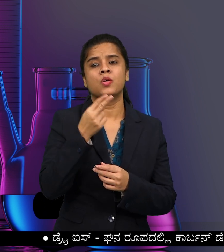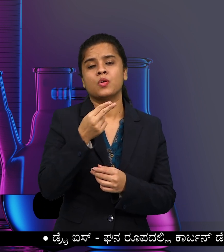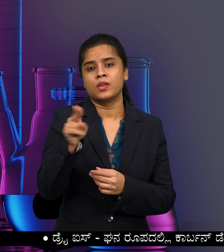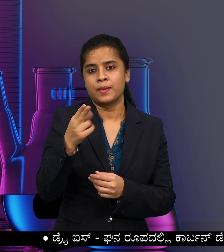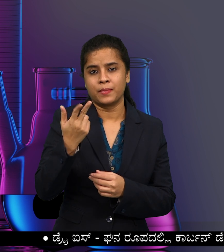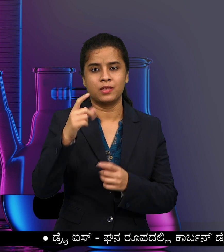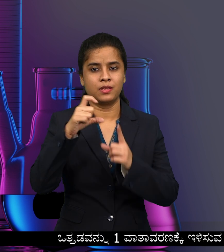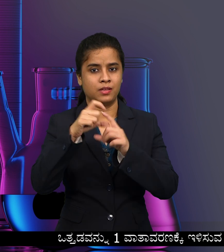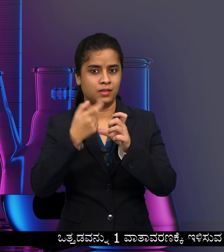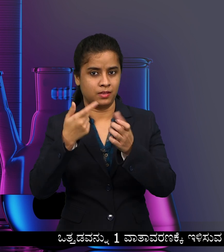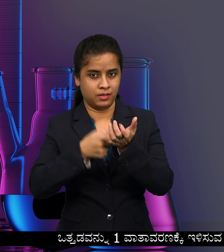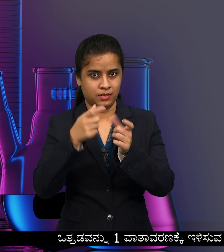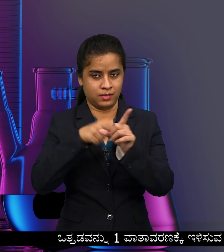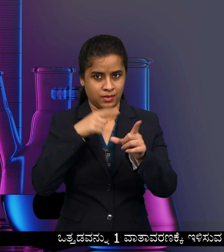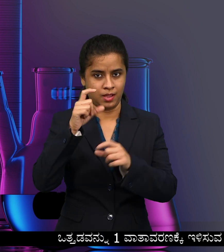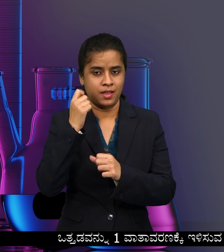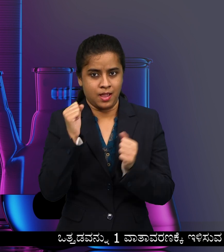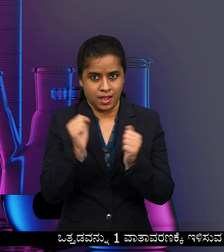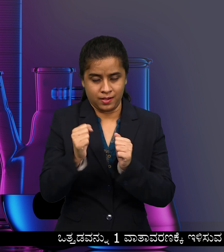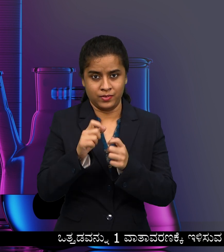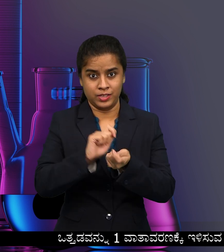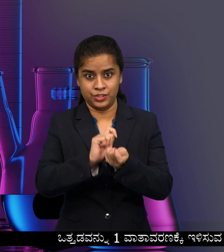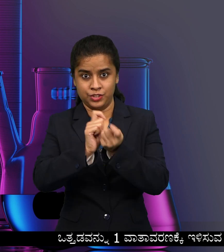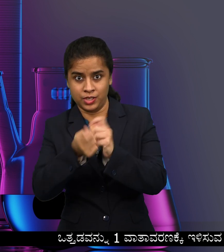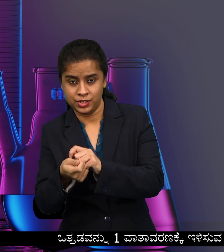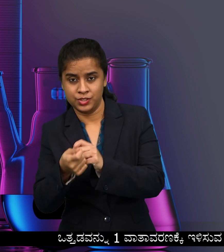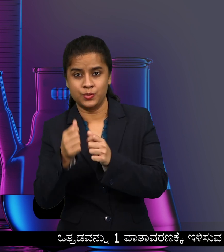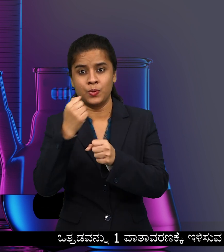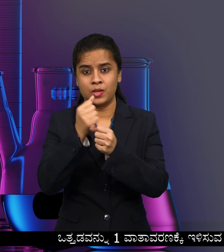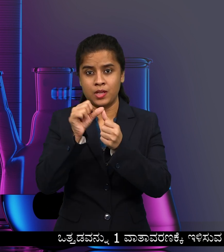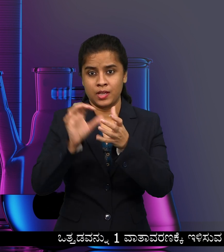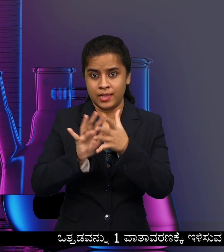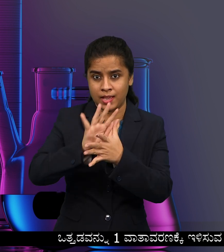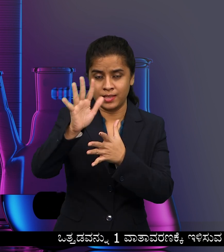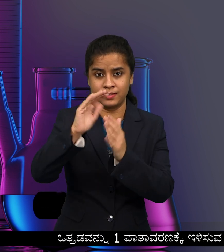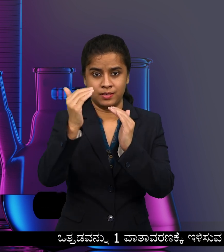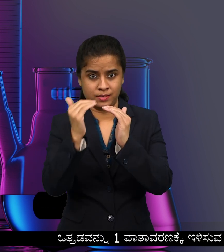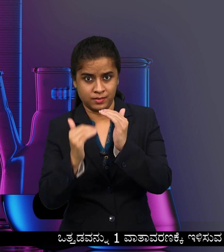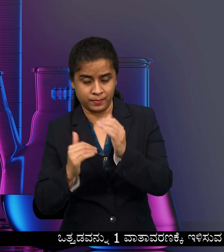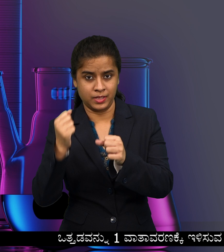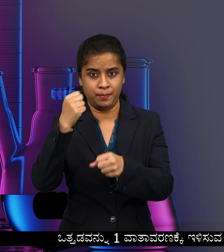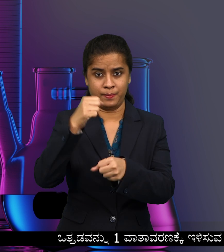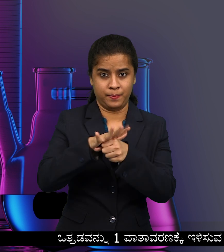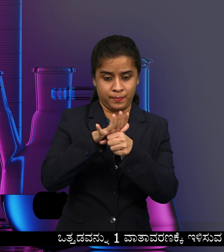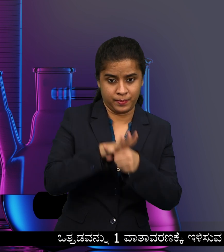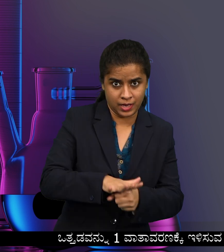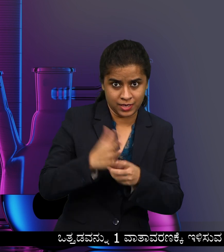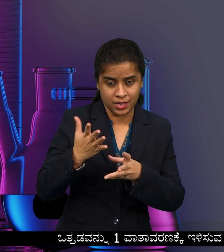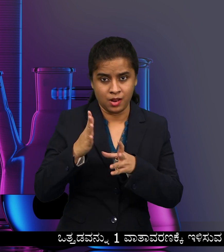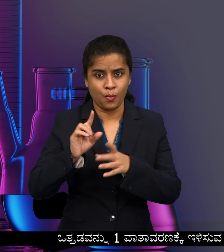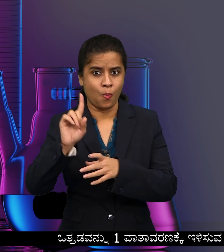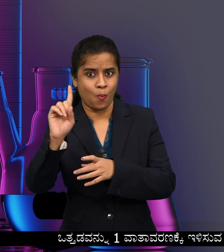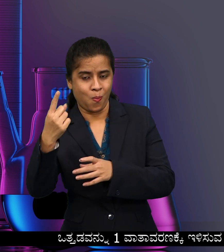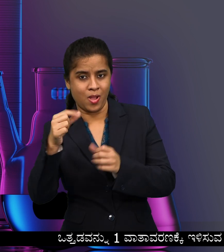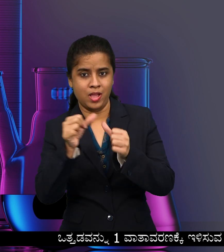ಕರೆಯಲಾಗುತ್ತದೆ. ಒತ್ತಡವನ್ನು ಒಂದು ವಾತಾವರಣಕ್ಕೆ ಇಳಿಸುವ ಮೂಲಕ ನೇರವಾಗಿ ಅನಿಲವಾಗಿ